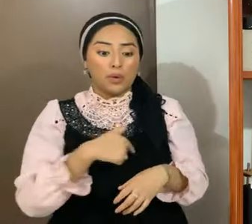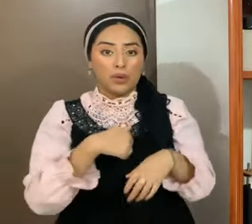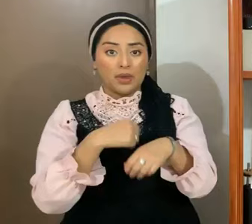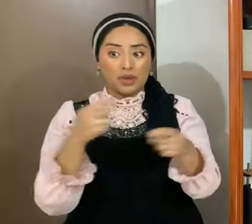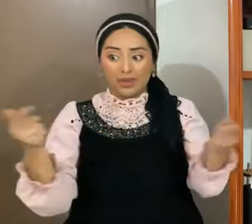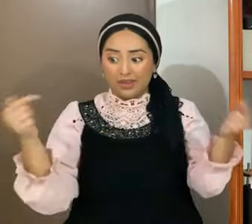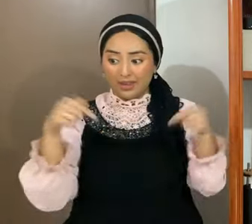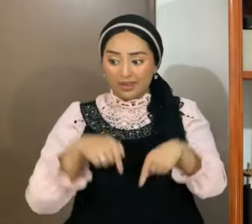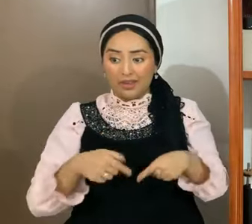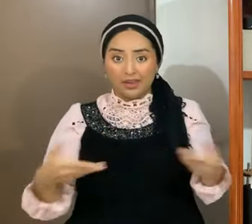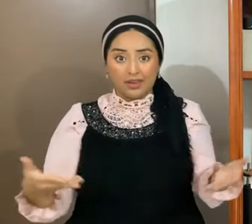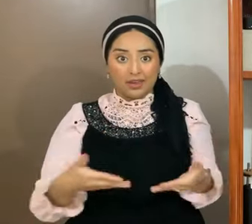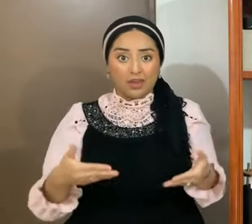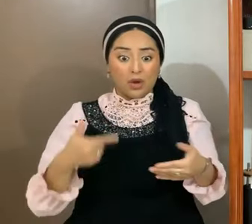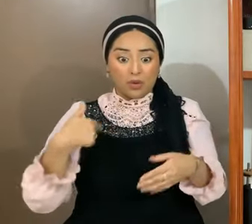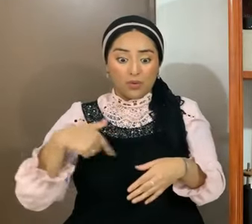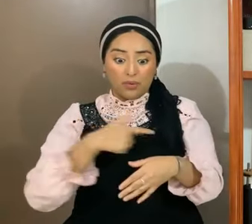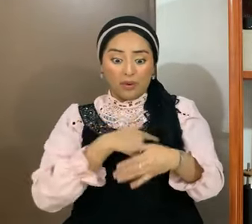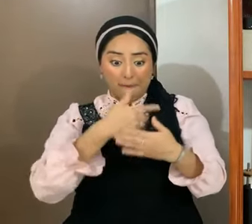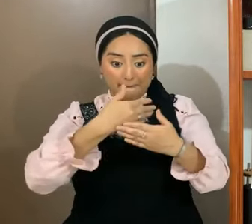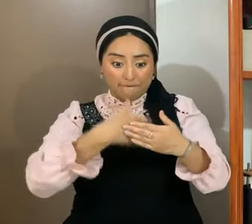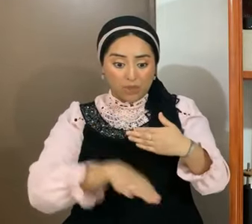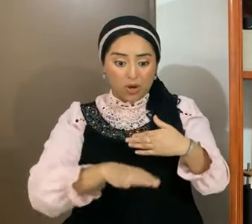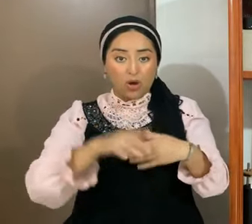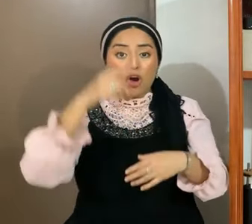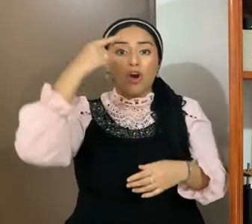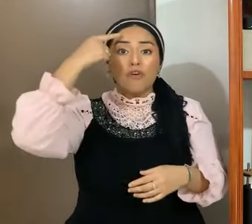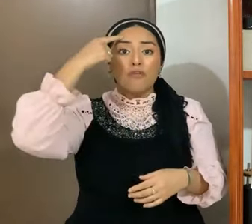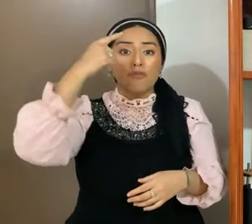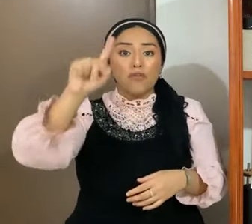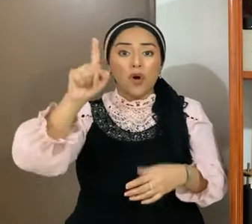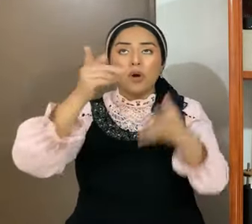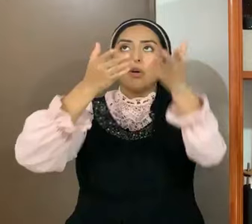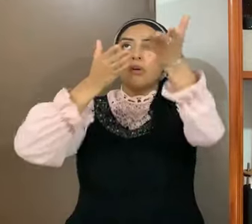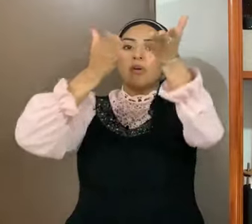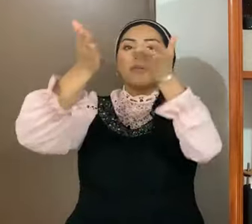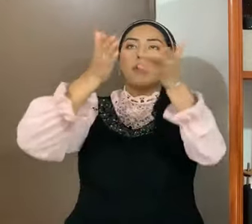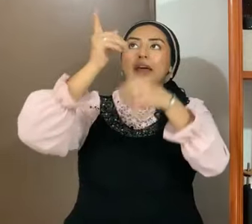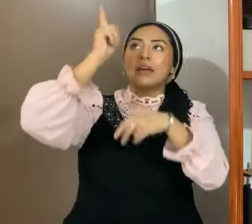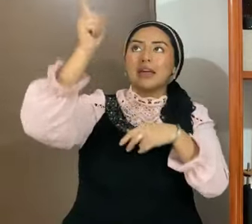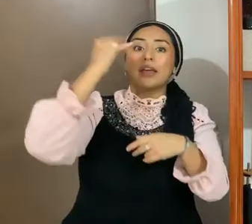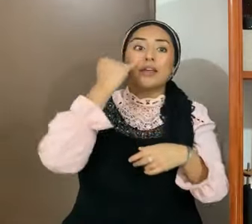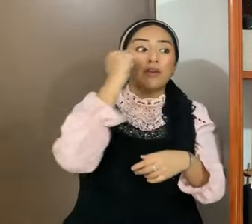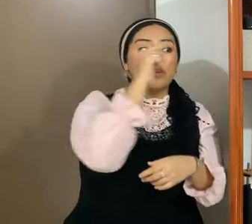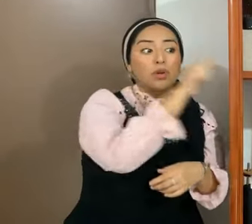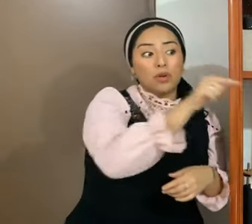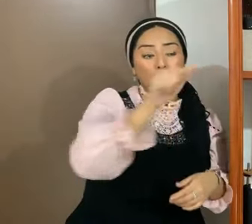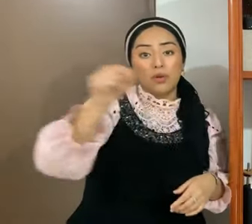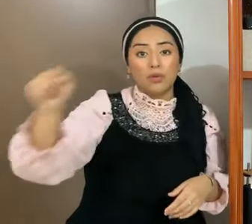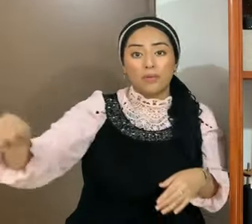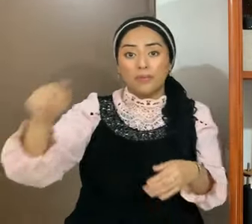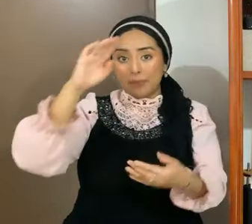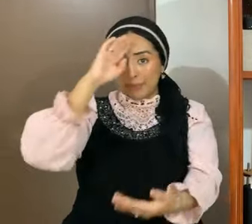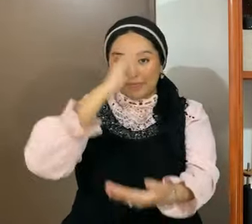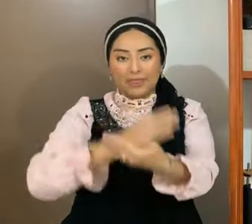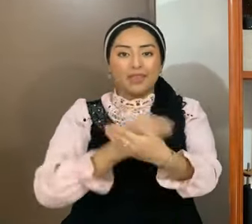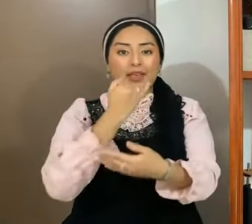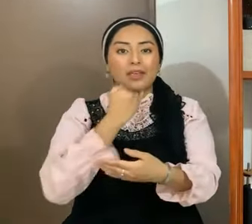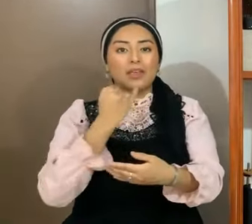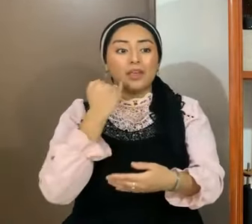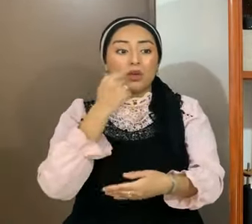creados, hermanos. Si alguien, diciéndose hijo de Israel, quiere ser algo